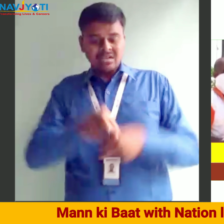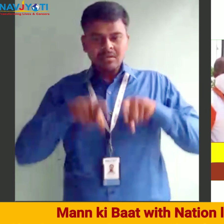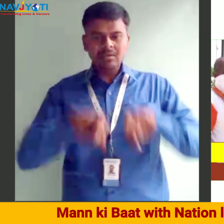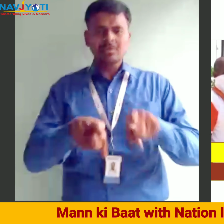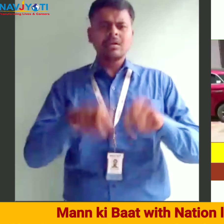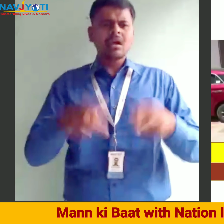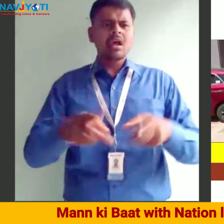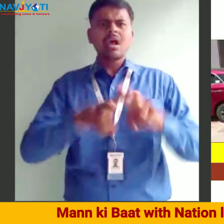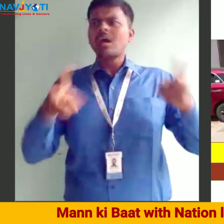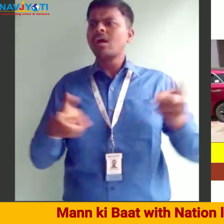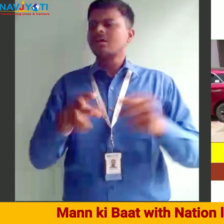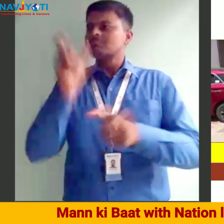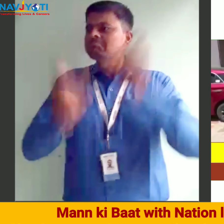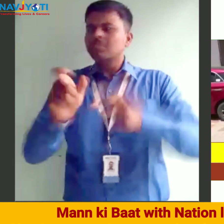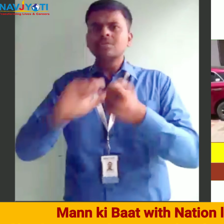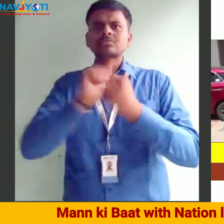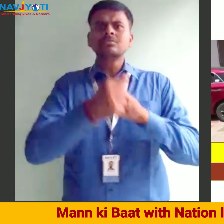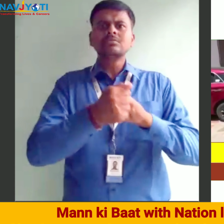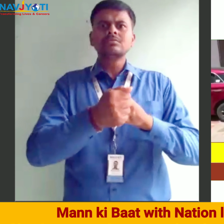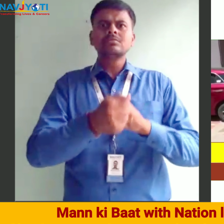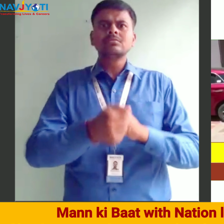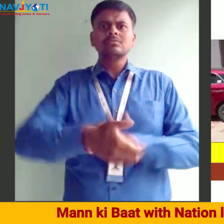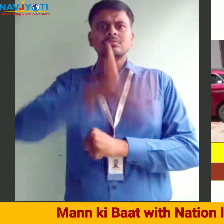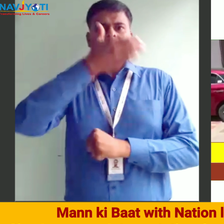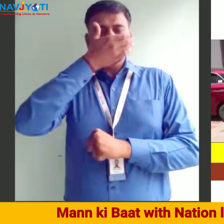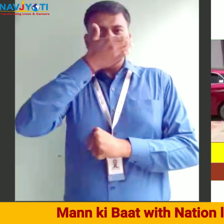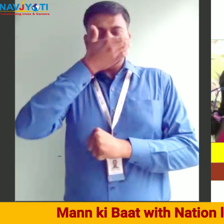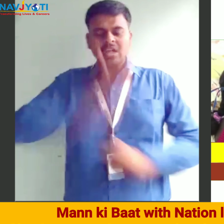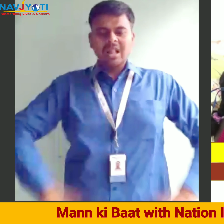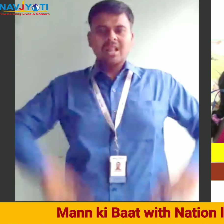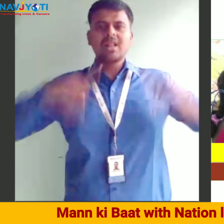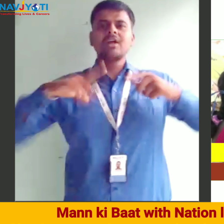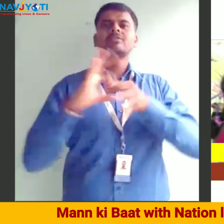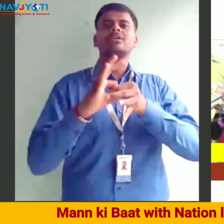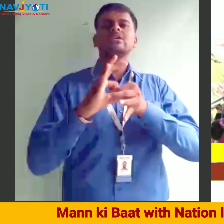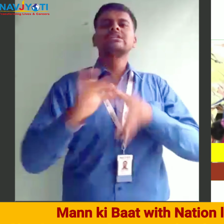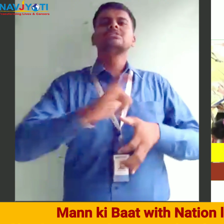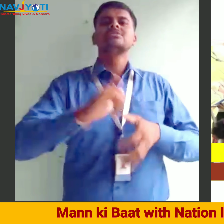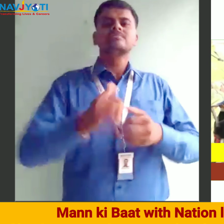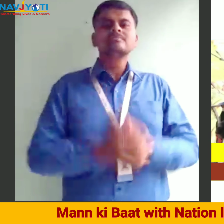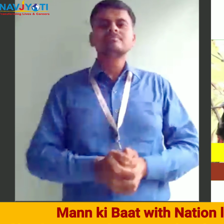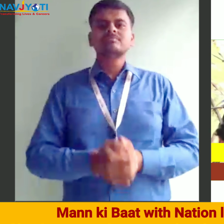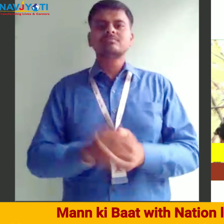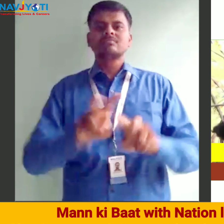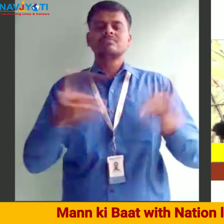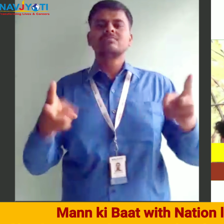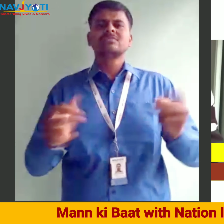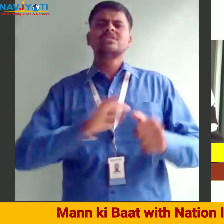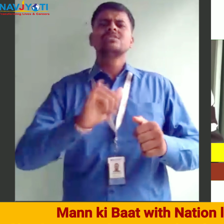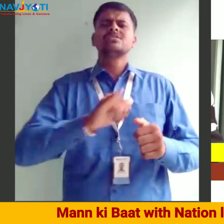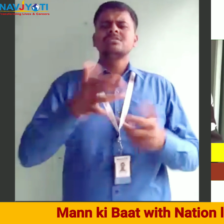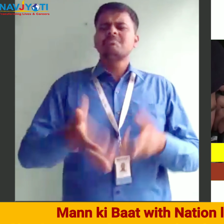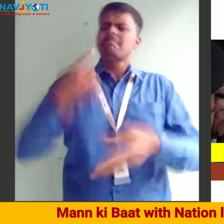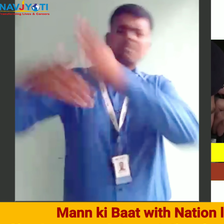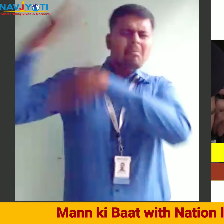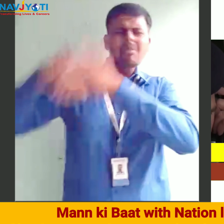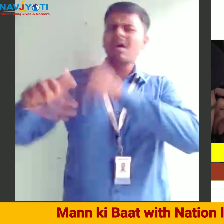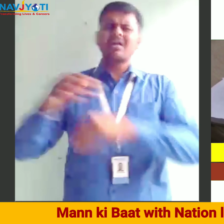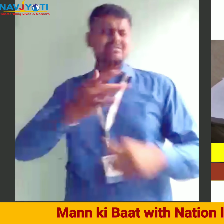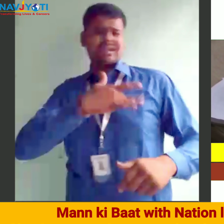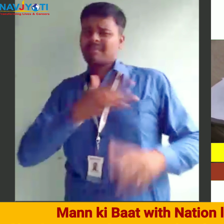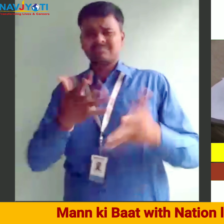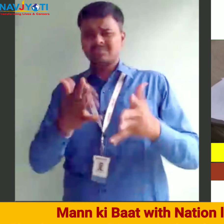को ढककर रखना। कोरोना की वजह से बदलते हुए हालात में मास्क भी हमारे जीवन का हिस्सा बन रहा